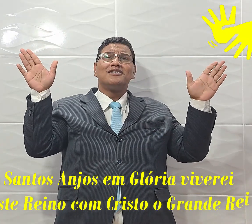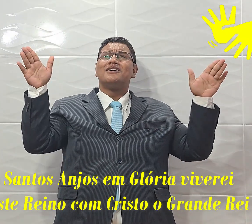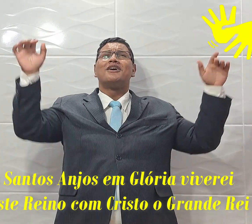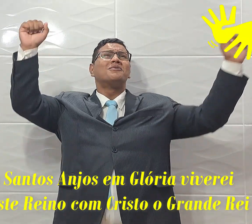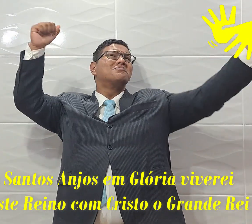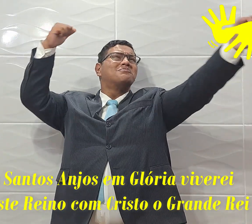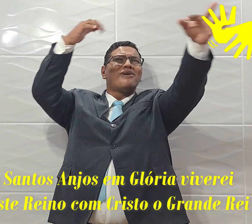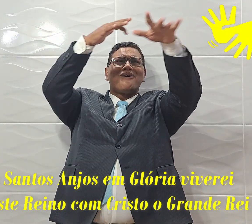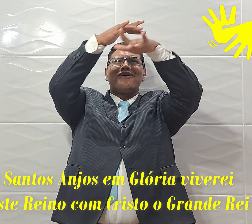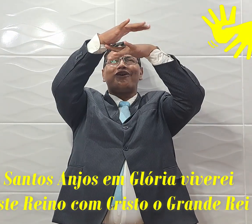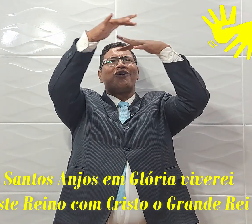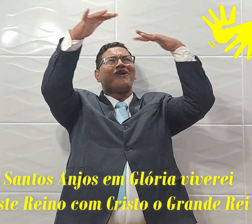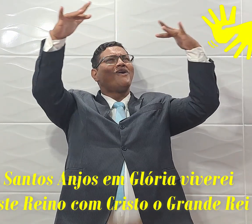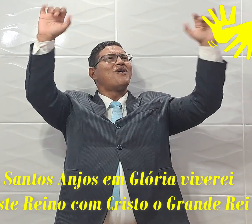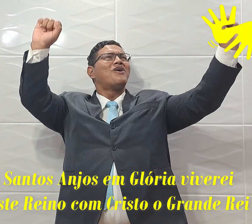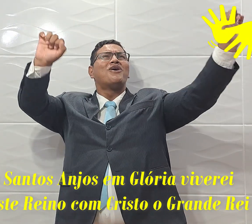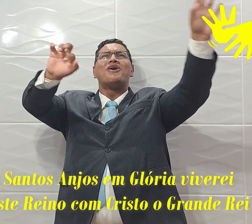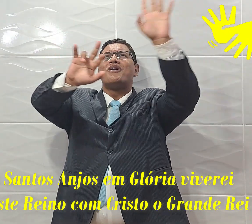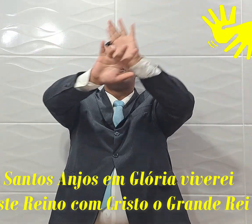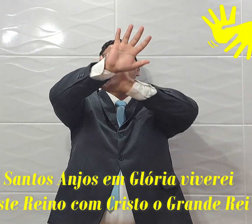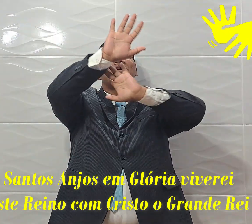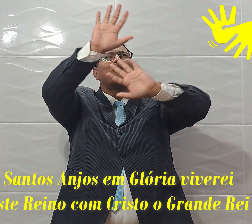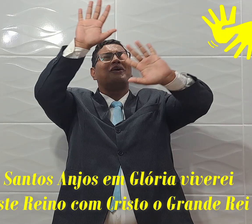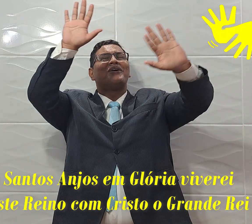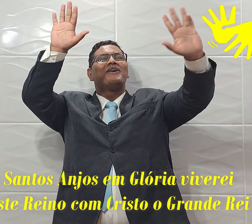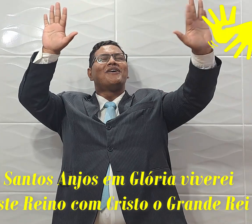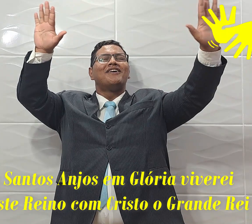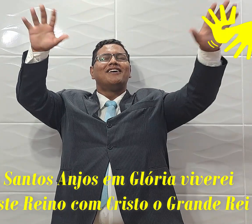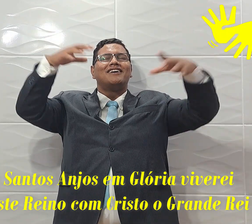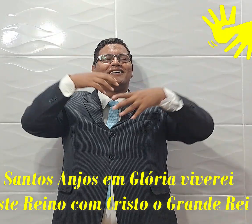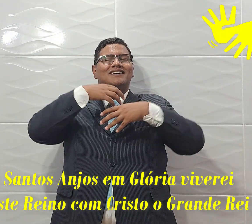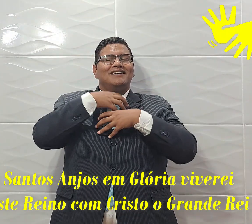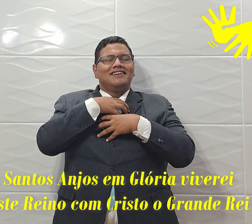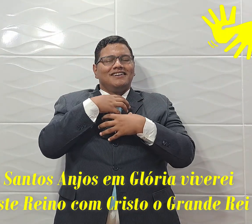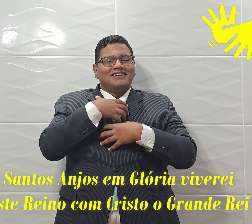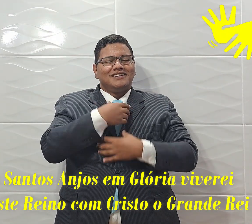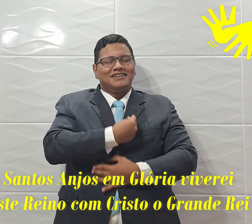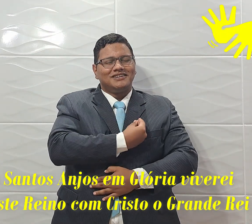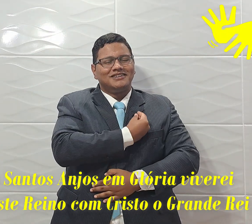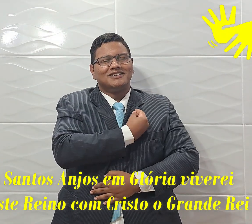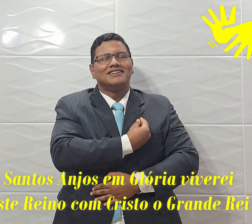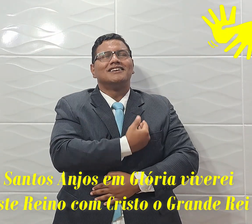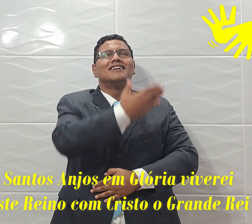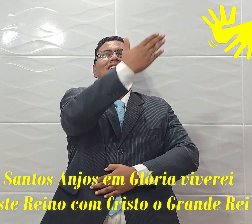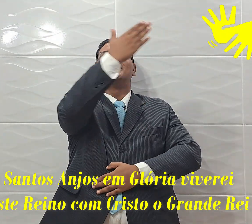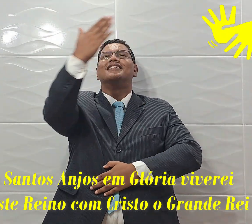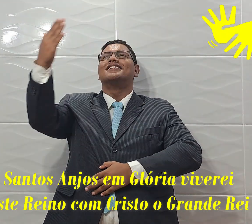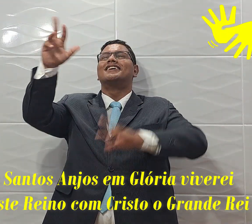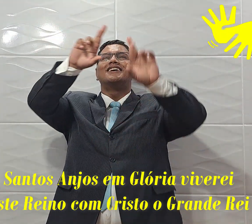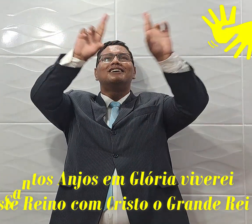em glória viverei no teu celeste